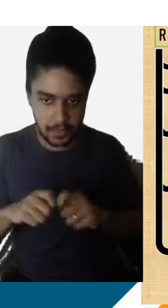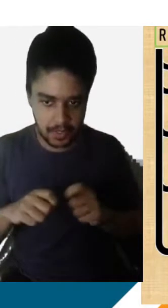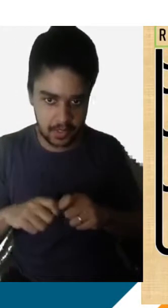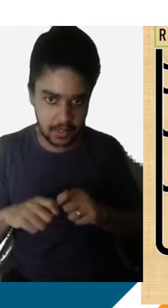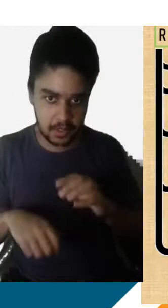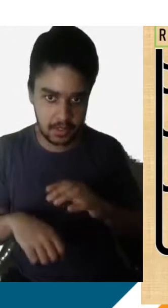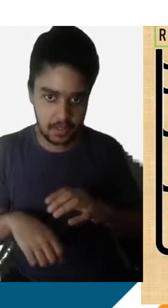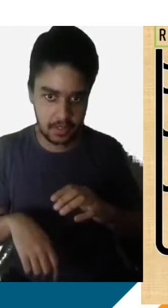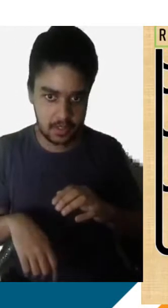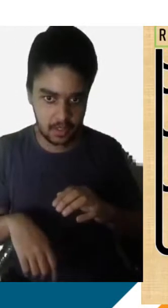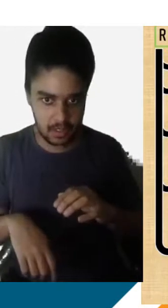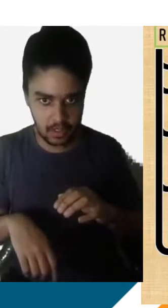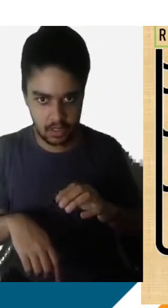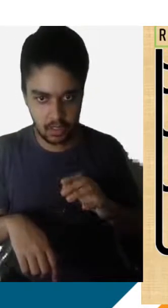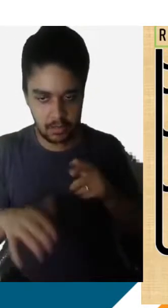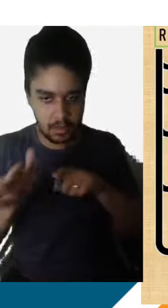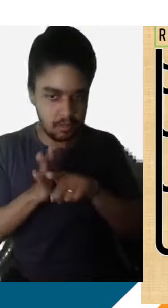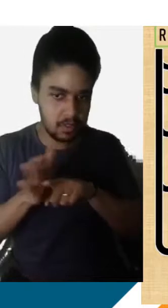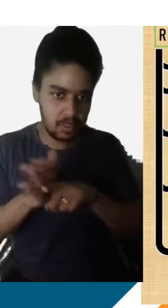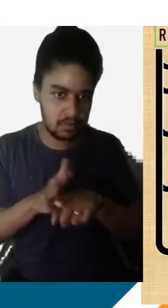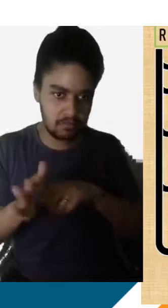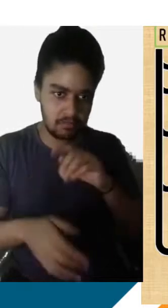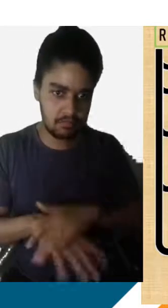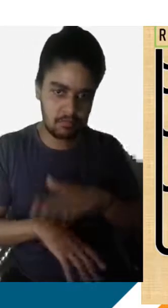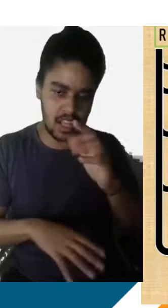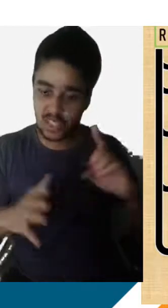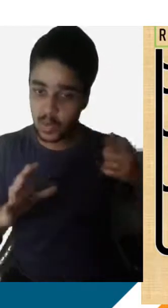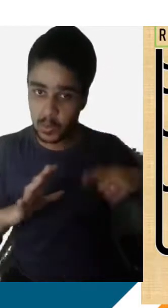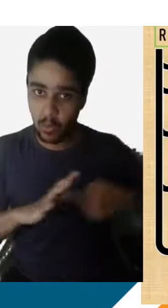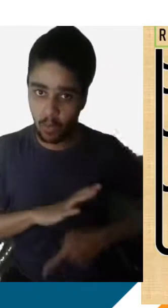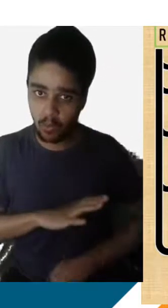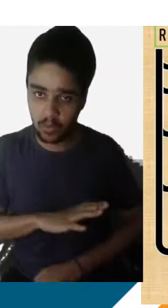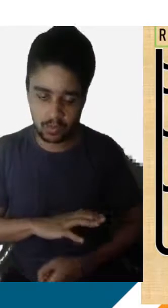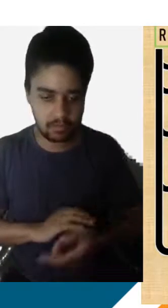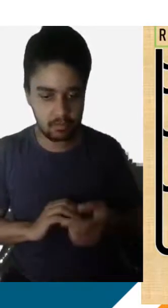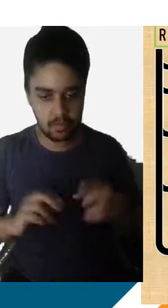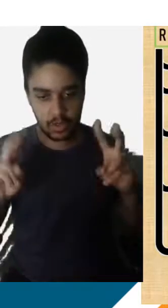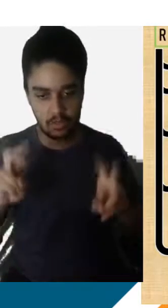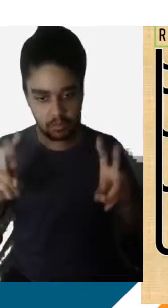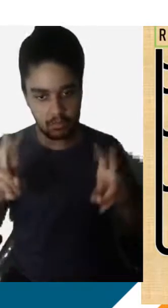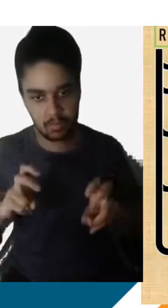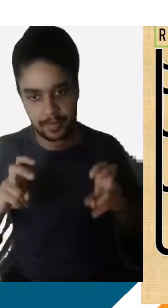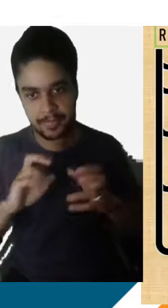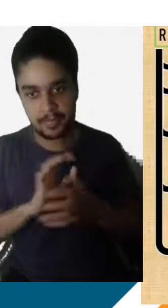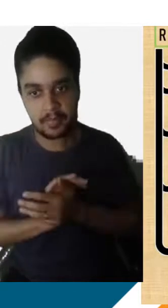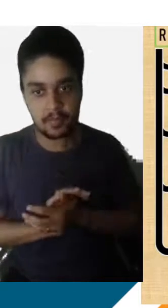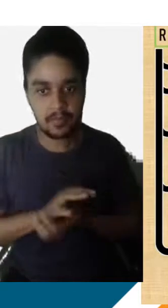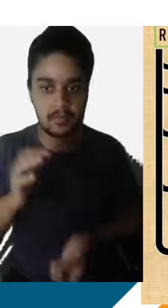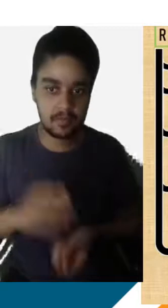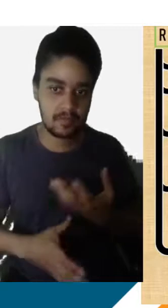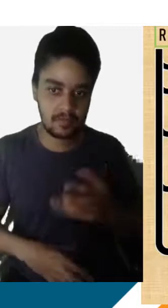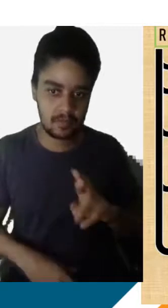ele fazer uma pesquisa muito mais profunda em relação